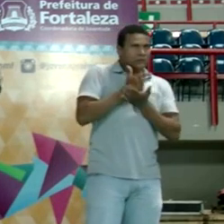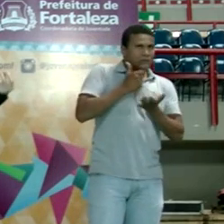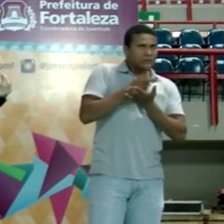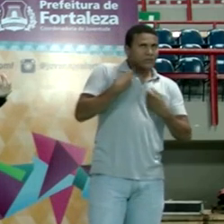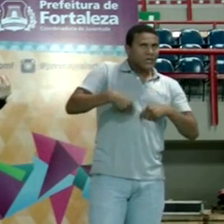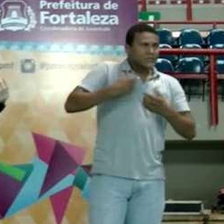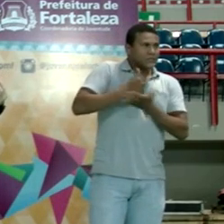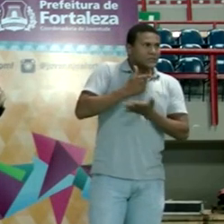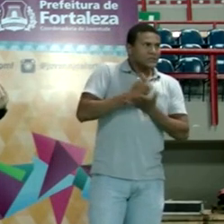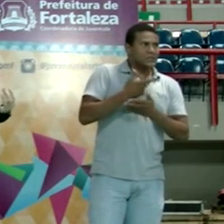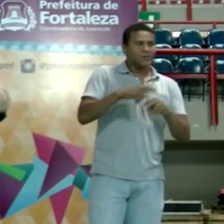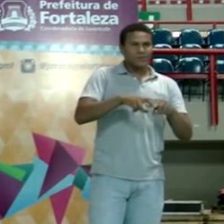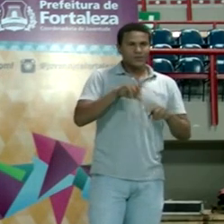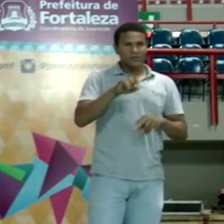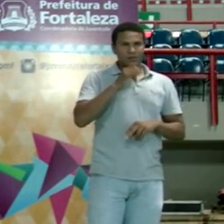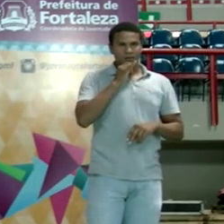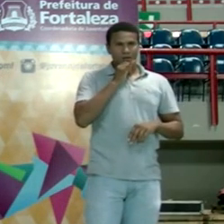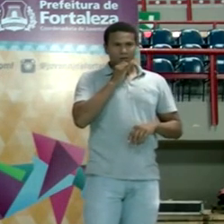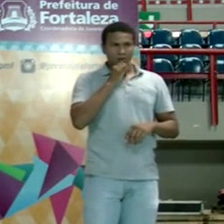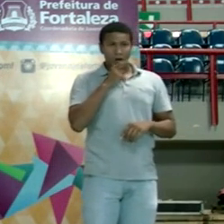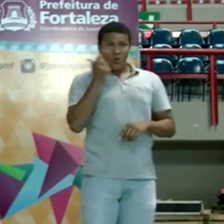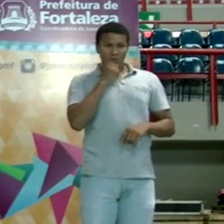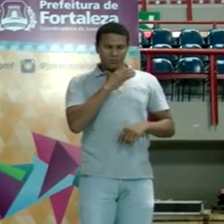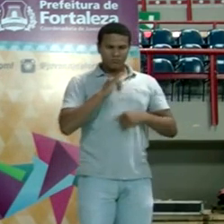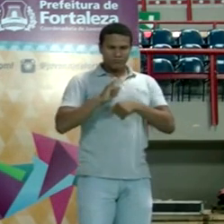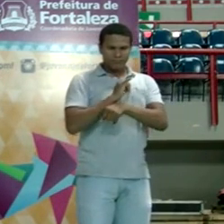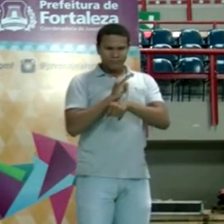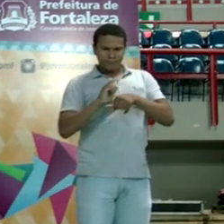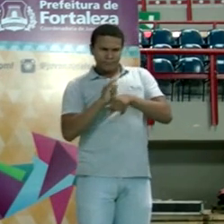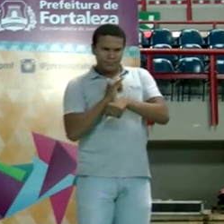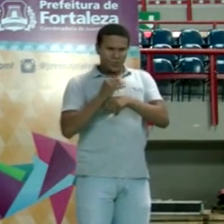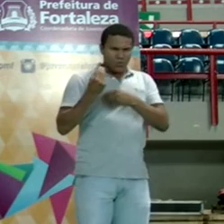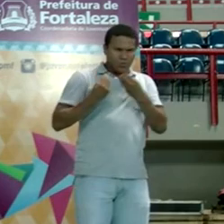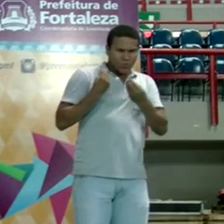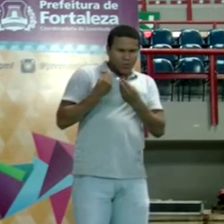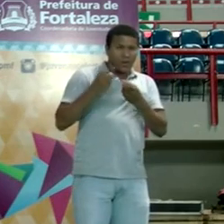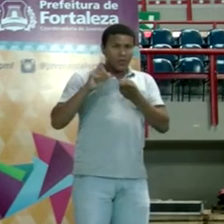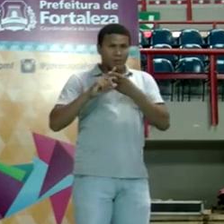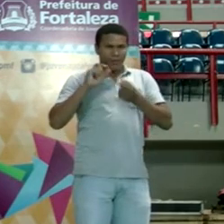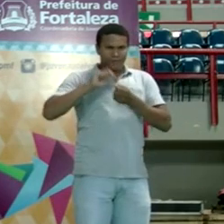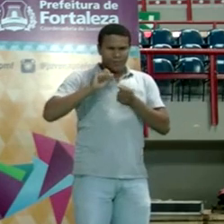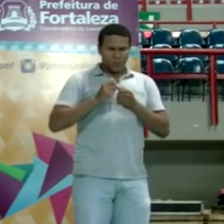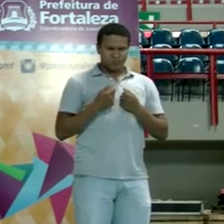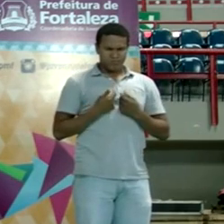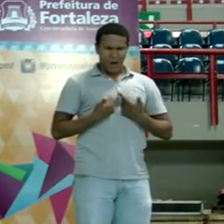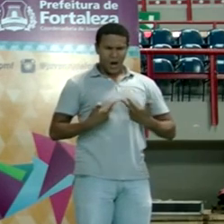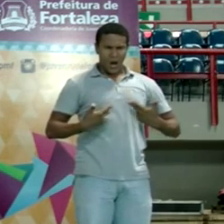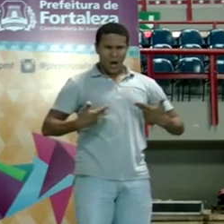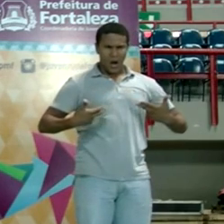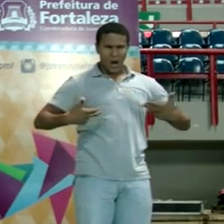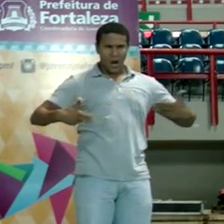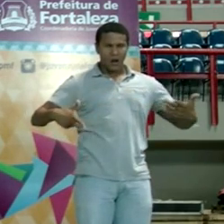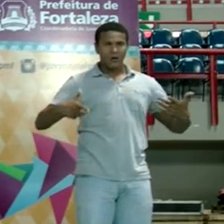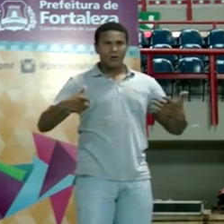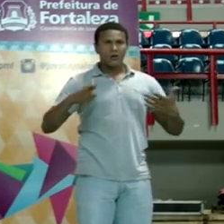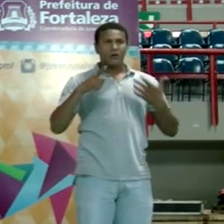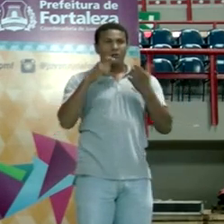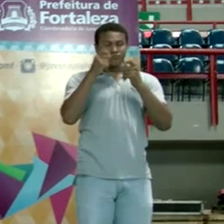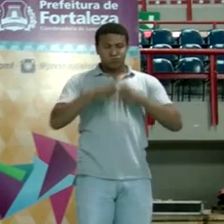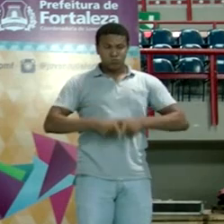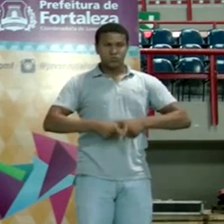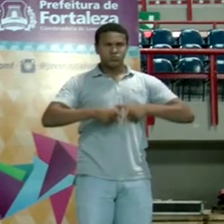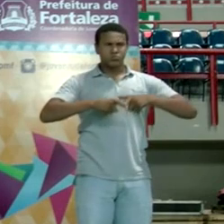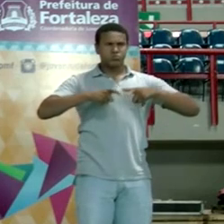o capital, ele passou a ter a técnica e passou a ter a produção e aumentou essa produção precisa